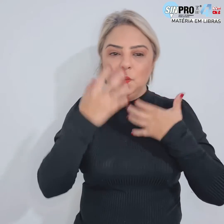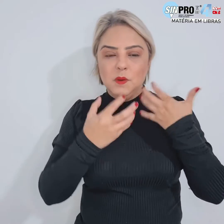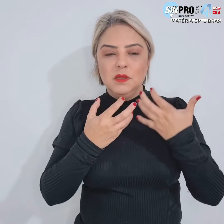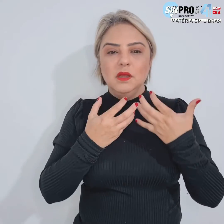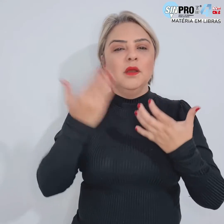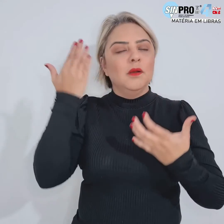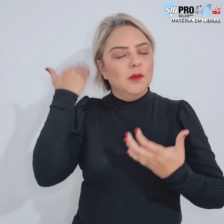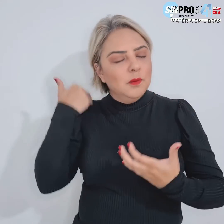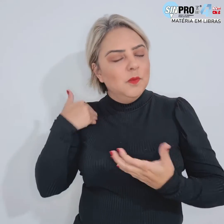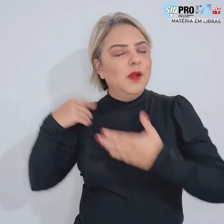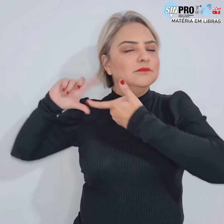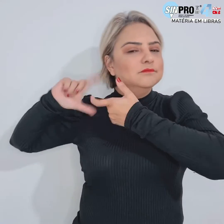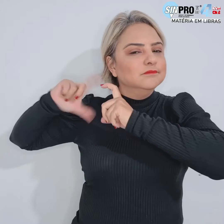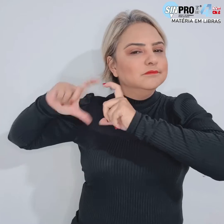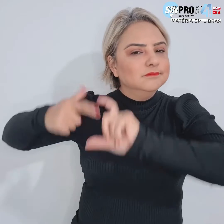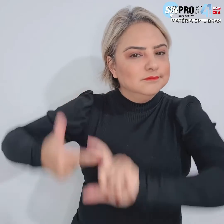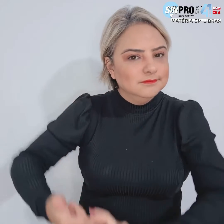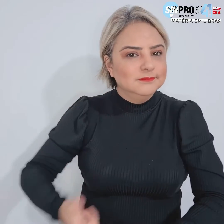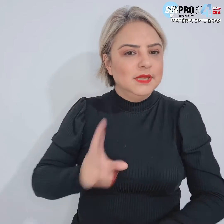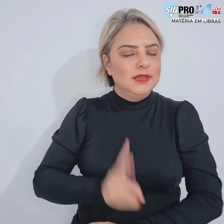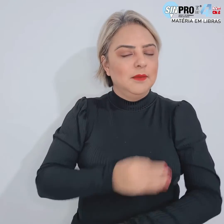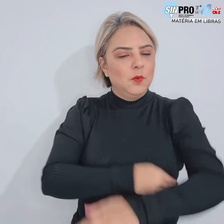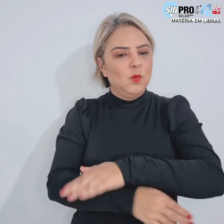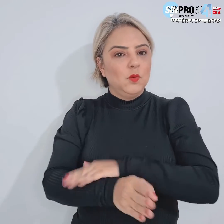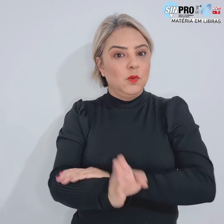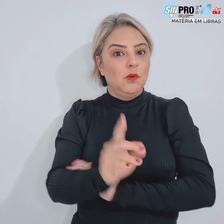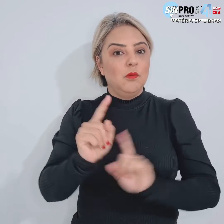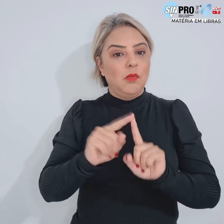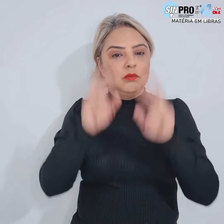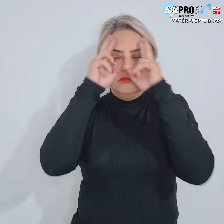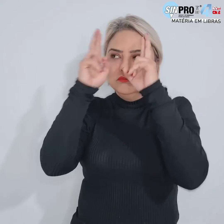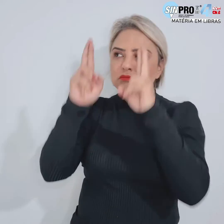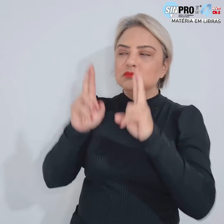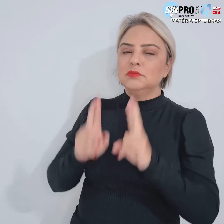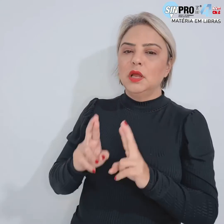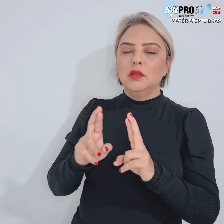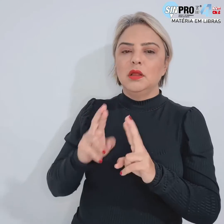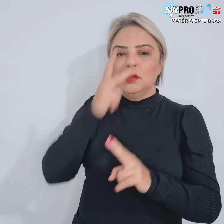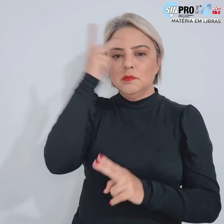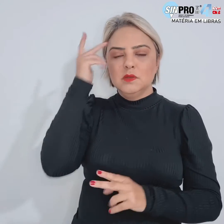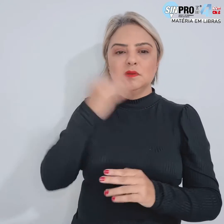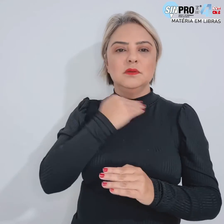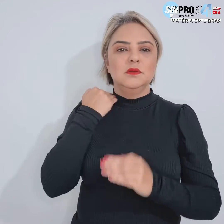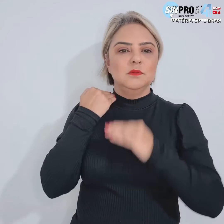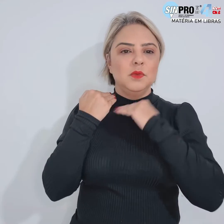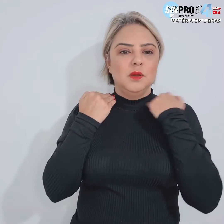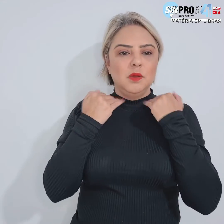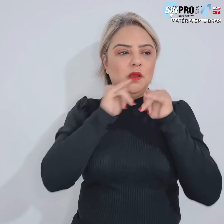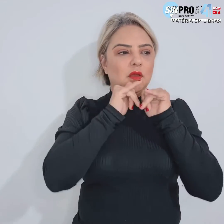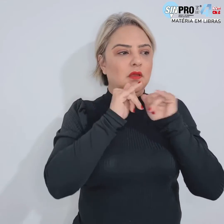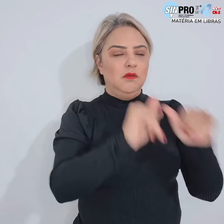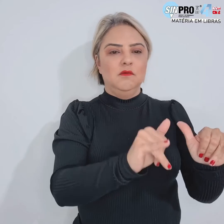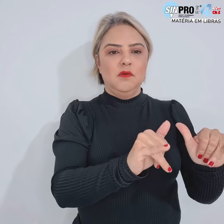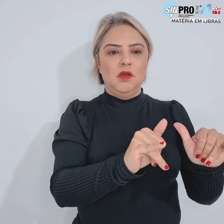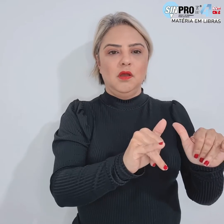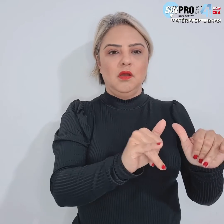nossa tradição, em respeito à memória dos mortos, informa Eliseu da Silva